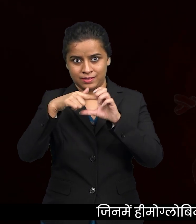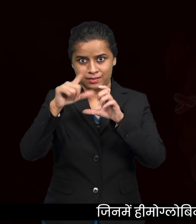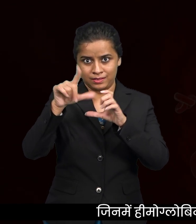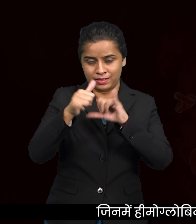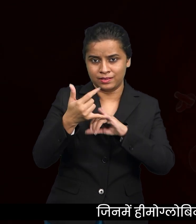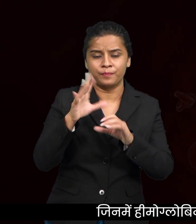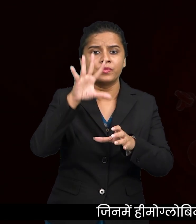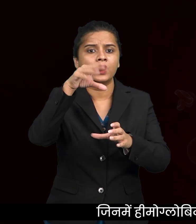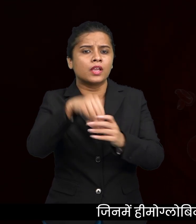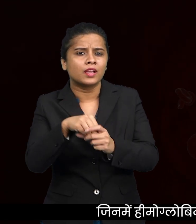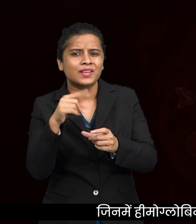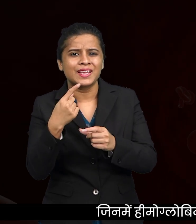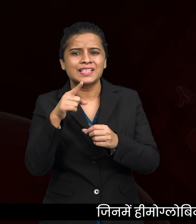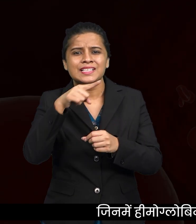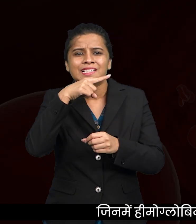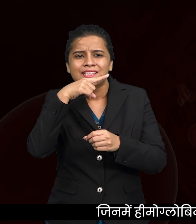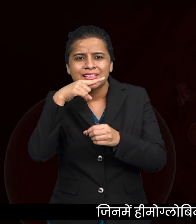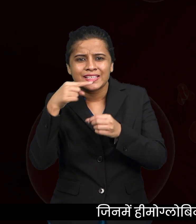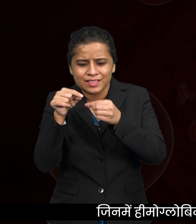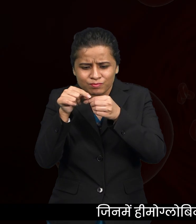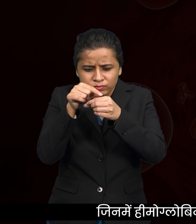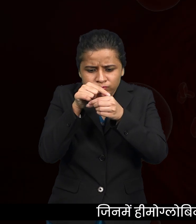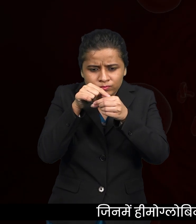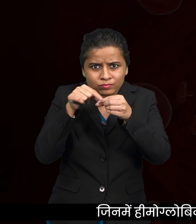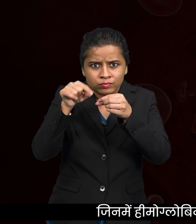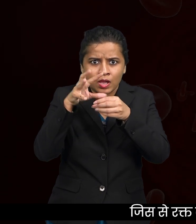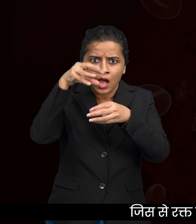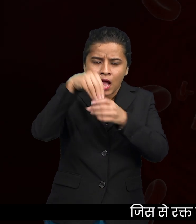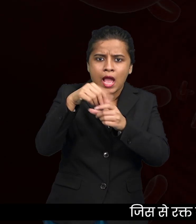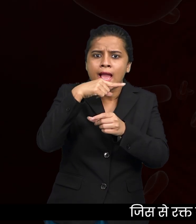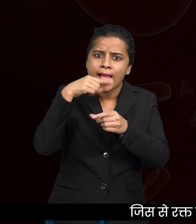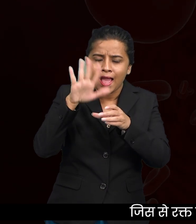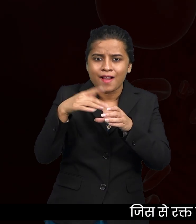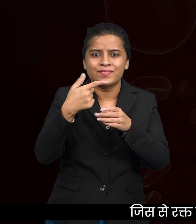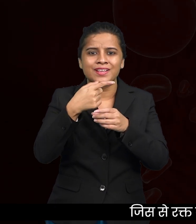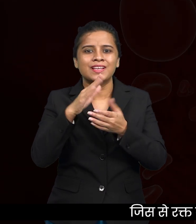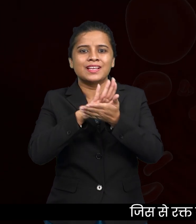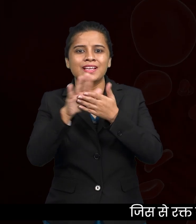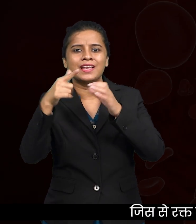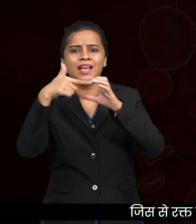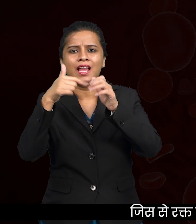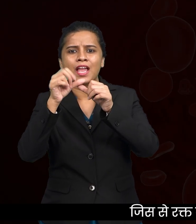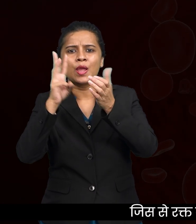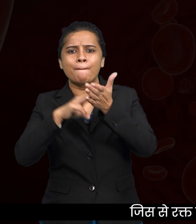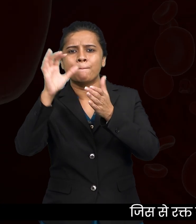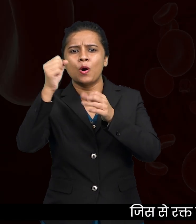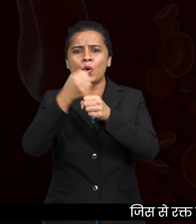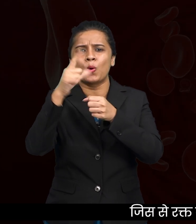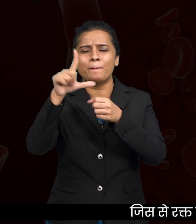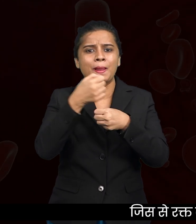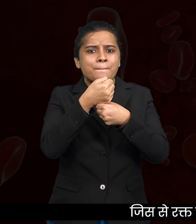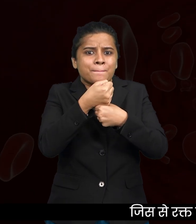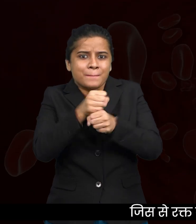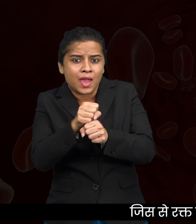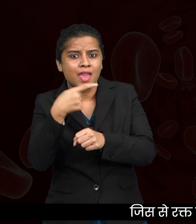जिनमें हीमोग्लोबिन नामक एक लाल वर्णक होता है जिससे रक्त लाल रंग में दिखाई देता